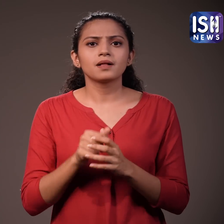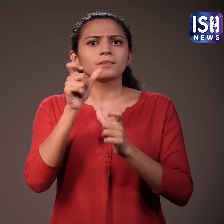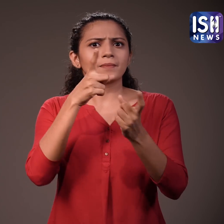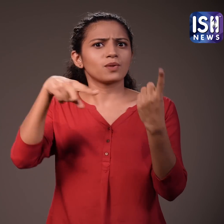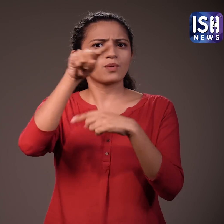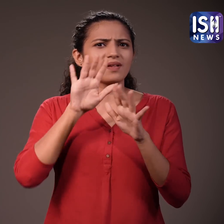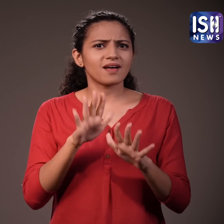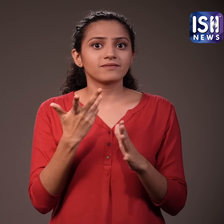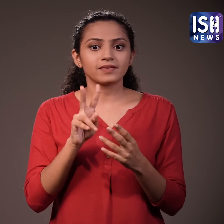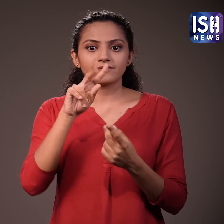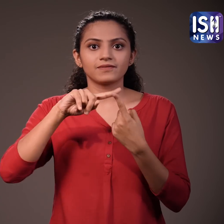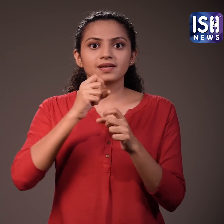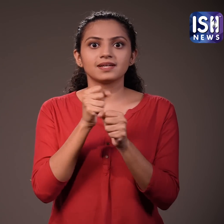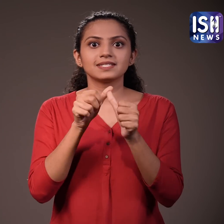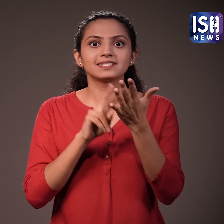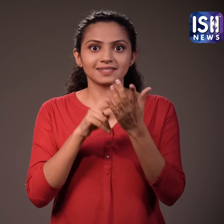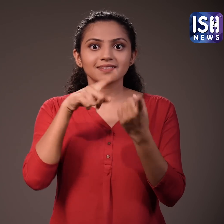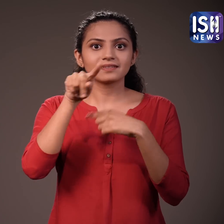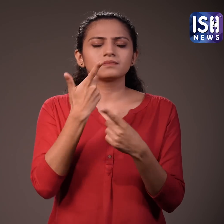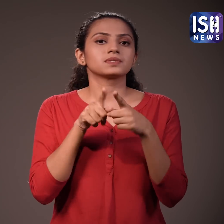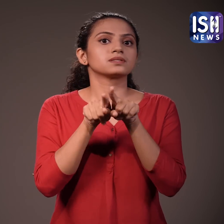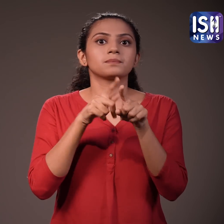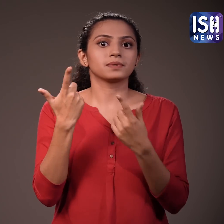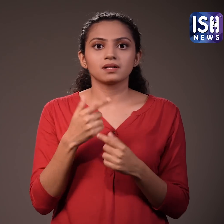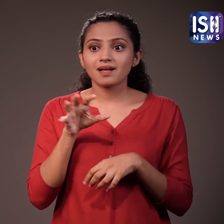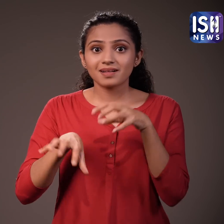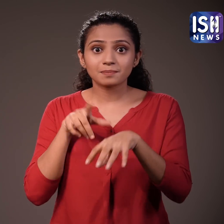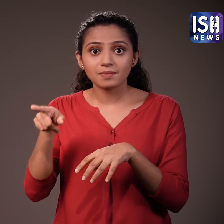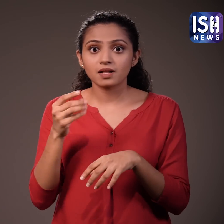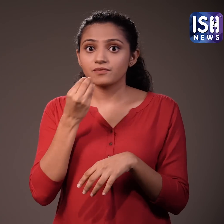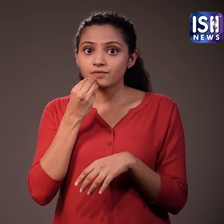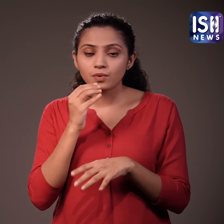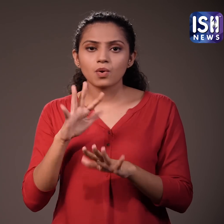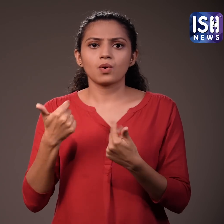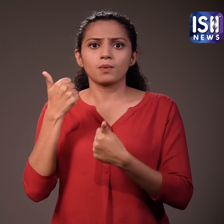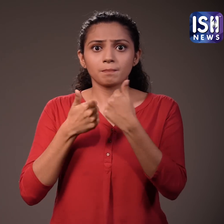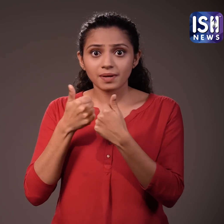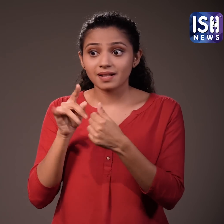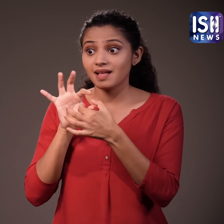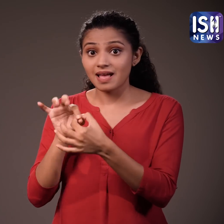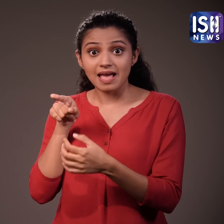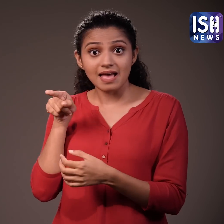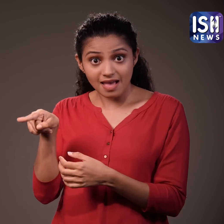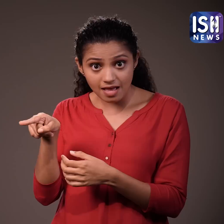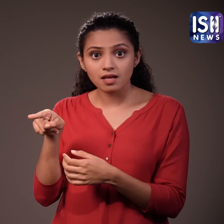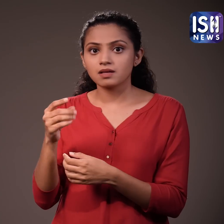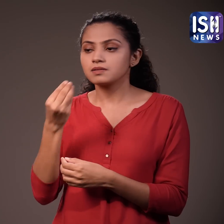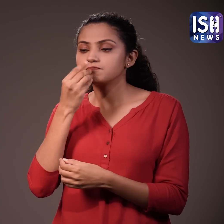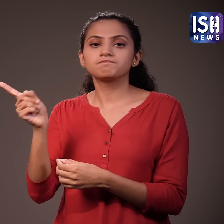ऐसे कई वीगन्स है जो पशु आधारत उत्पादों से परेज करते हैं और सोया दूद, बुमफली का दूद आधी जैसे